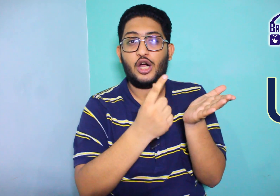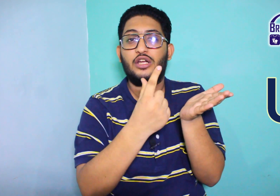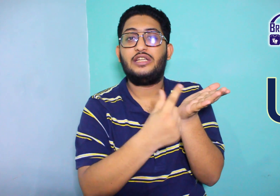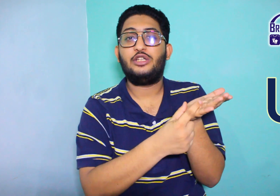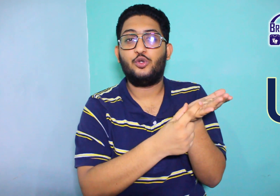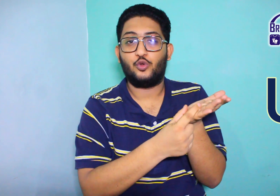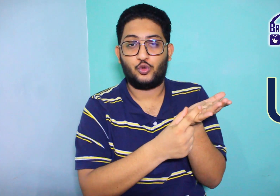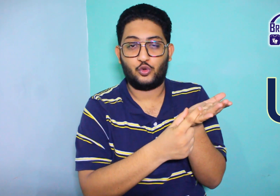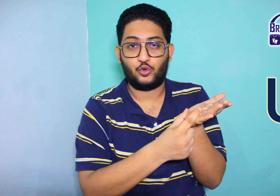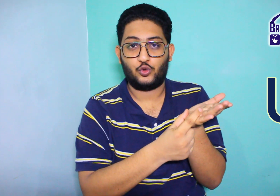यू